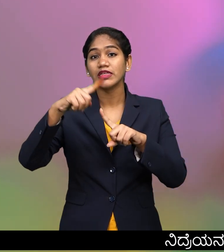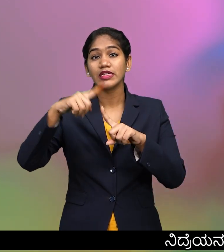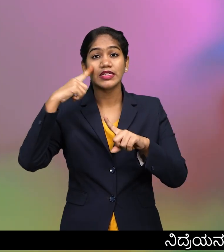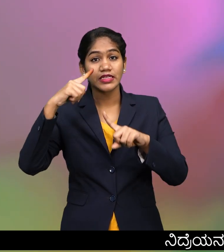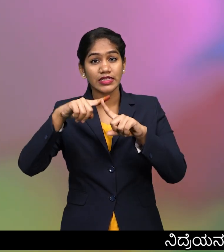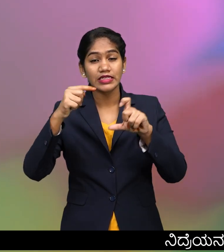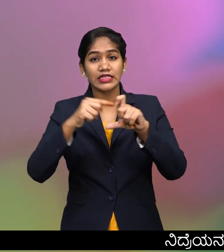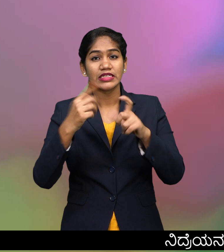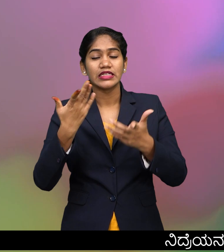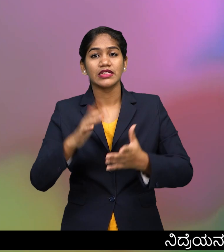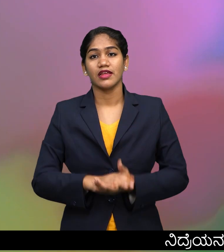ನಿದ್ರೆಯನ್ನು ನಿಯಂತ್ರಿಸುತ್ತದೆ.